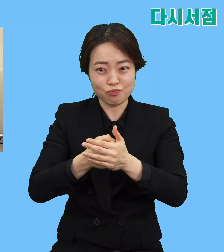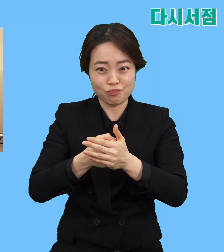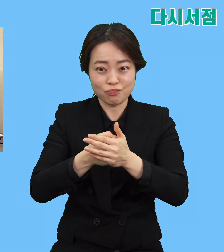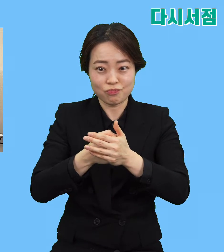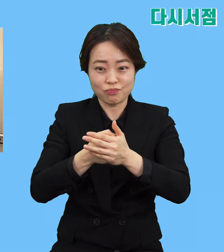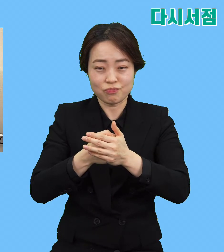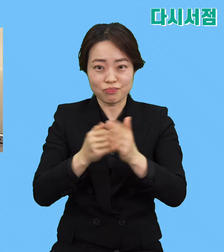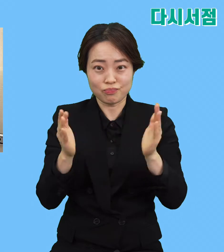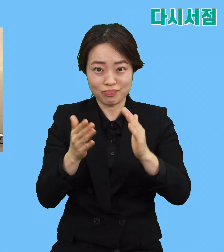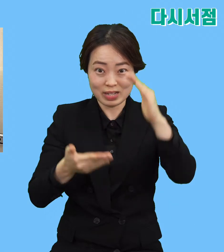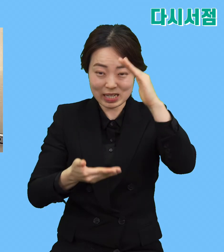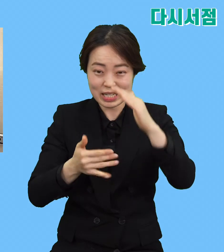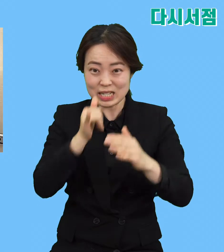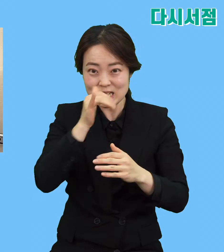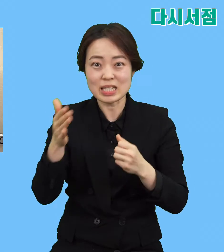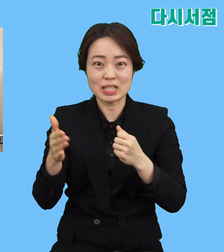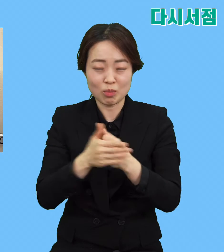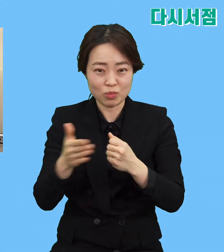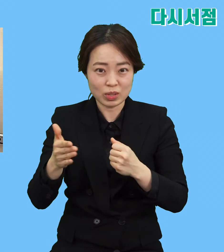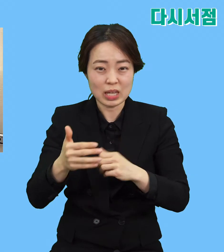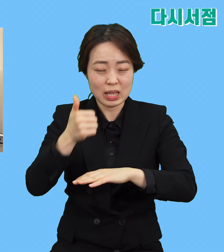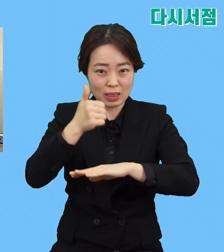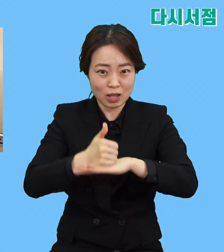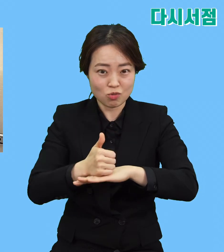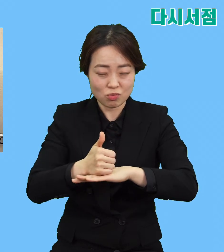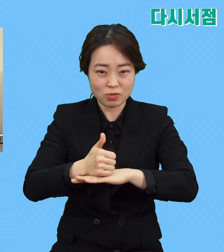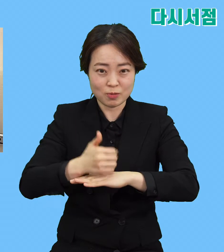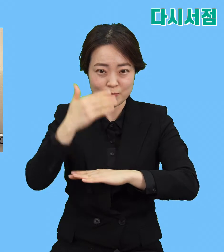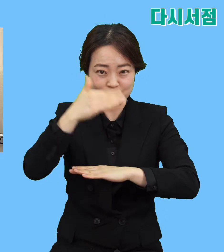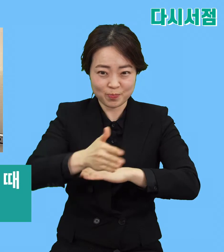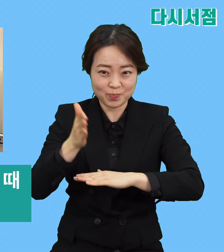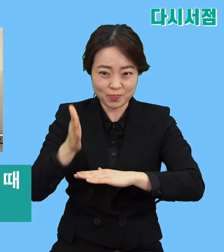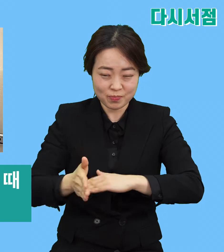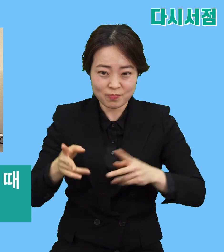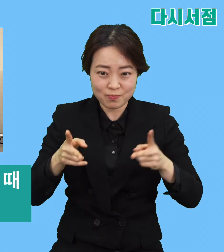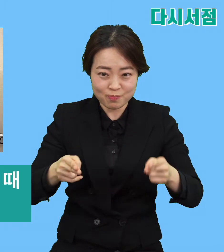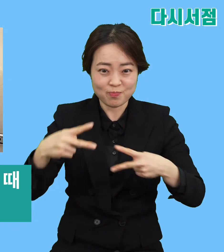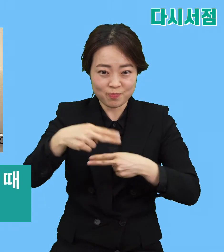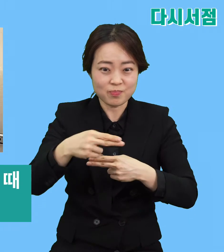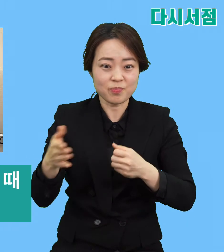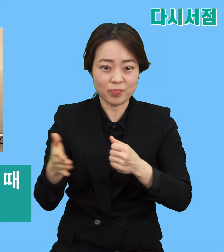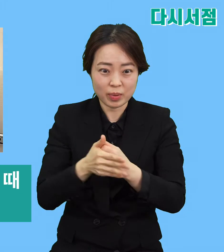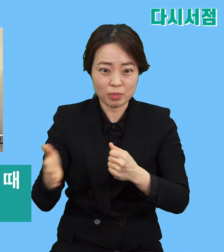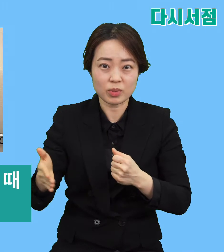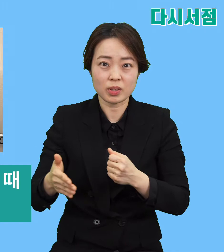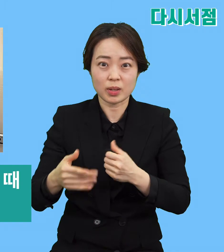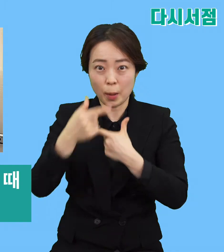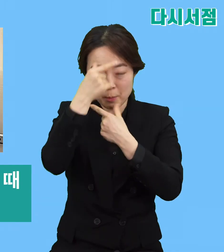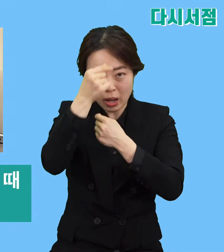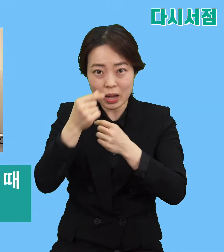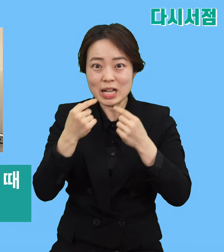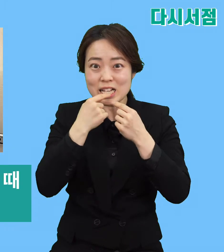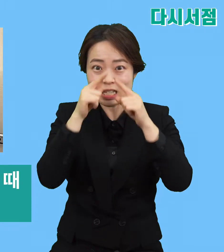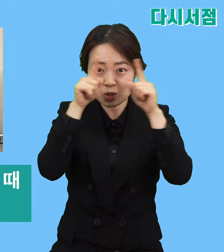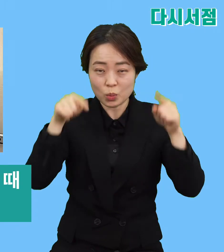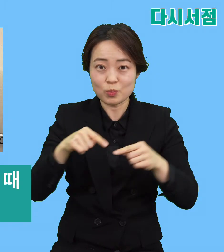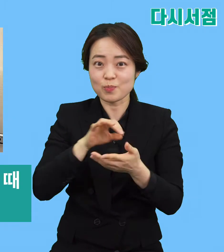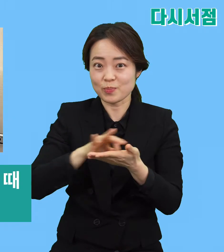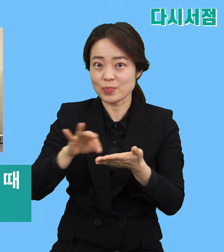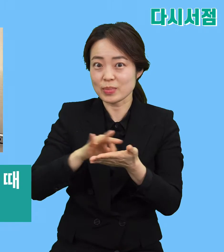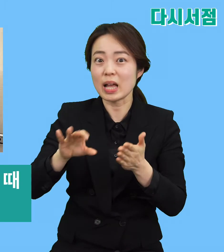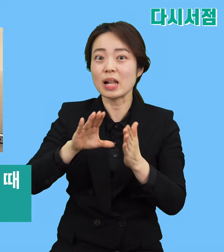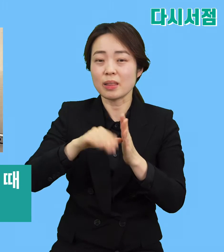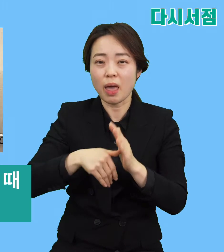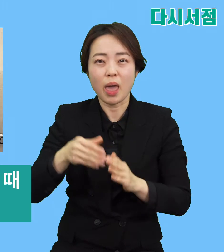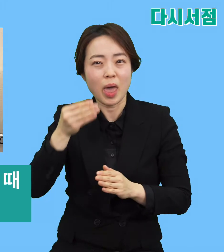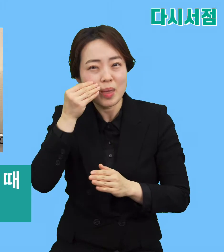때문에 잘려나가는 부분들이 많을 수가 있어요. 그래서 규격화된 종이를 사용했을 때 가장 남는